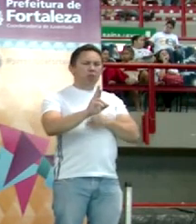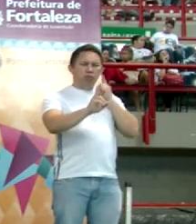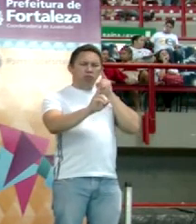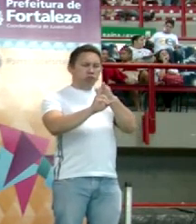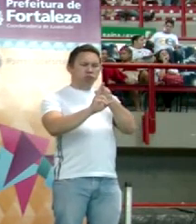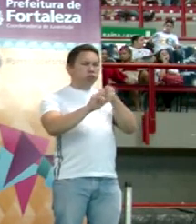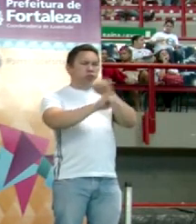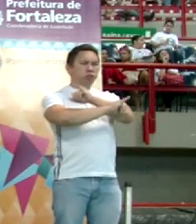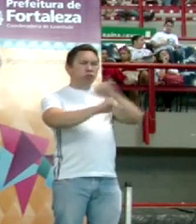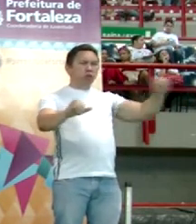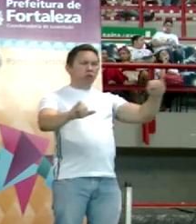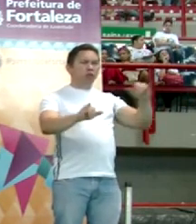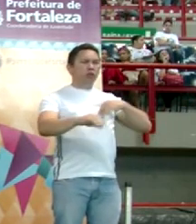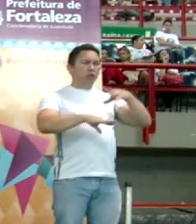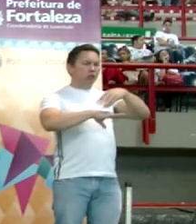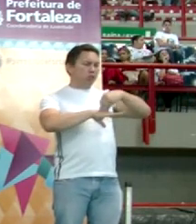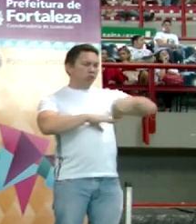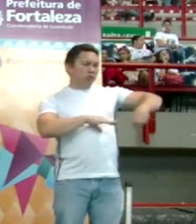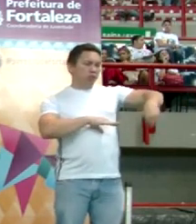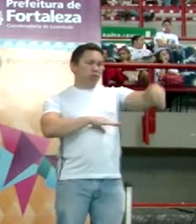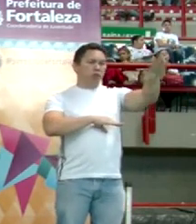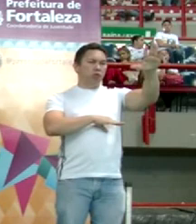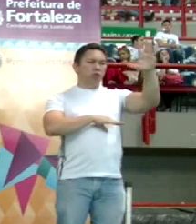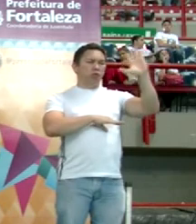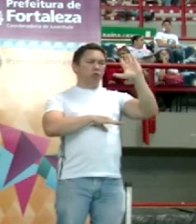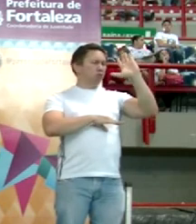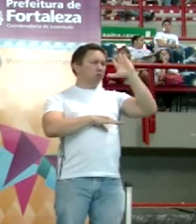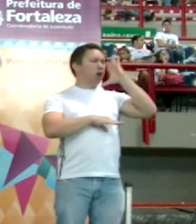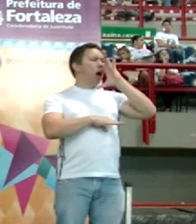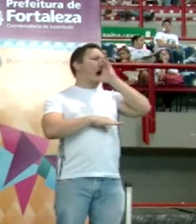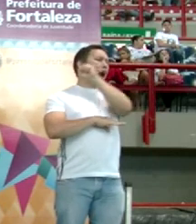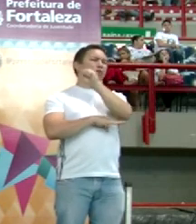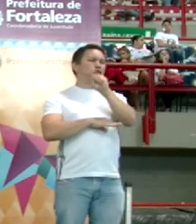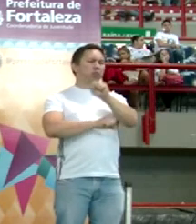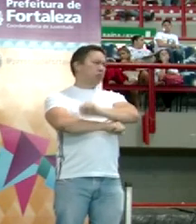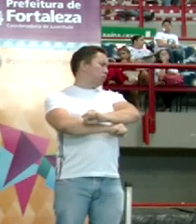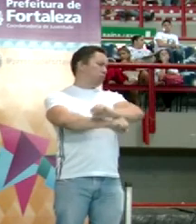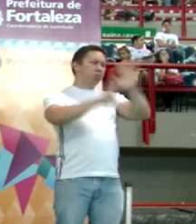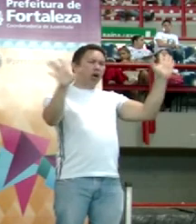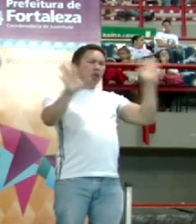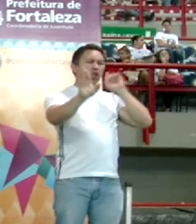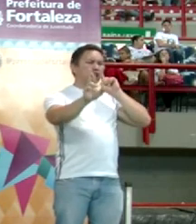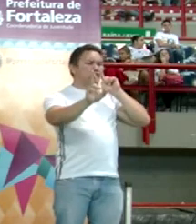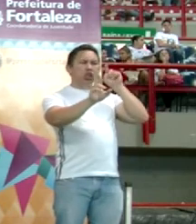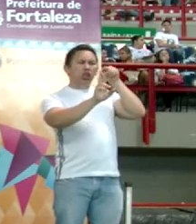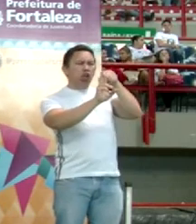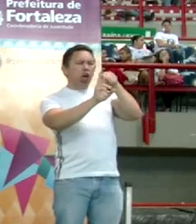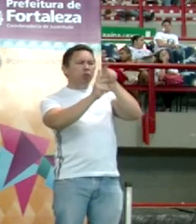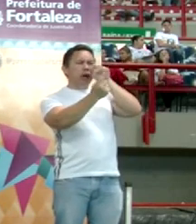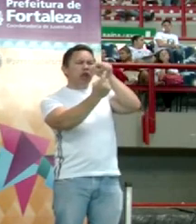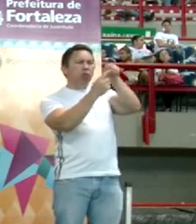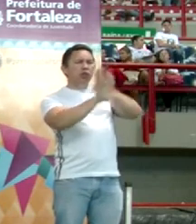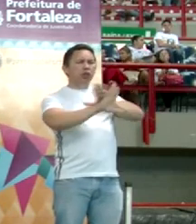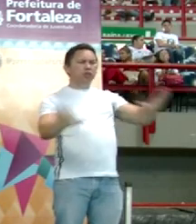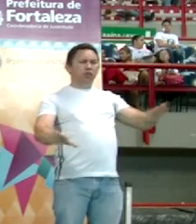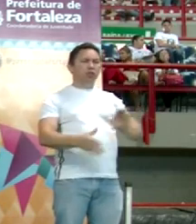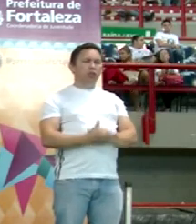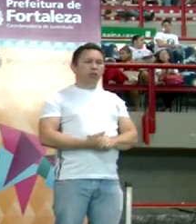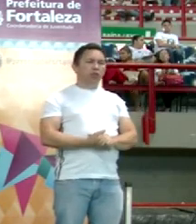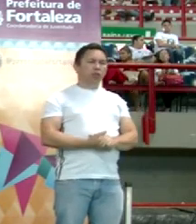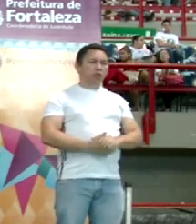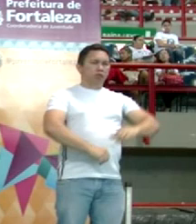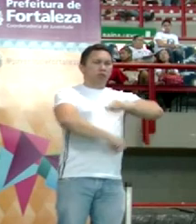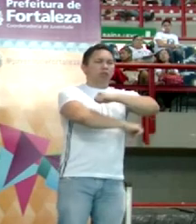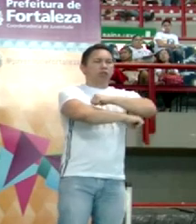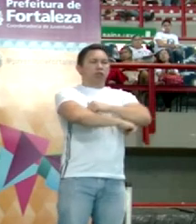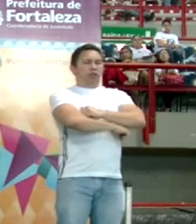informação, buscando passar a informação da maneira mais direta, clara, objetiva possível. Aí entra o